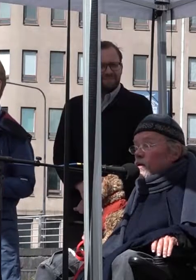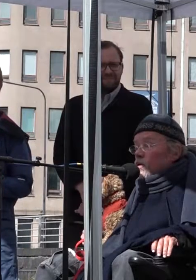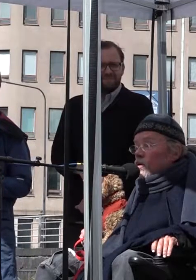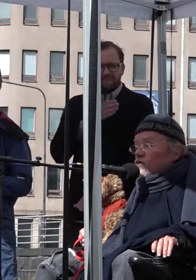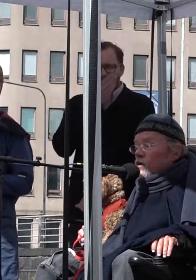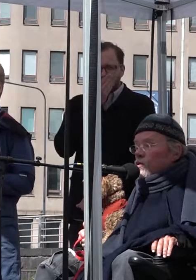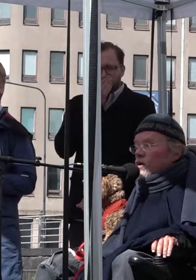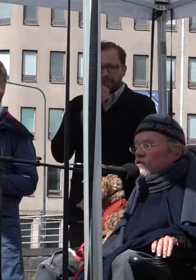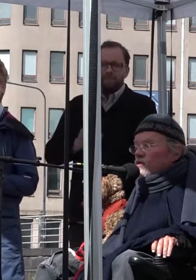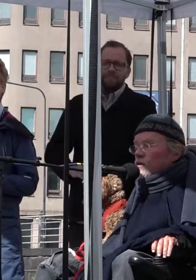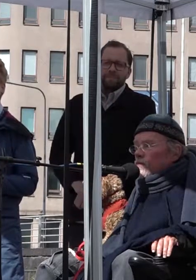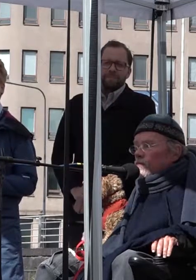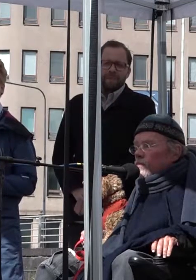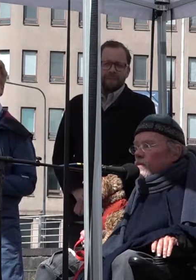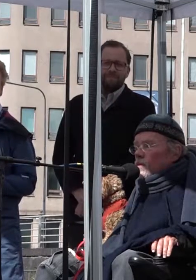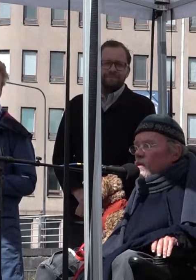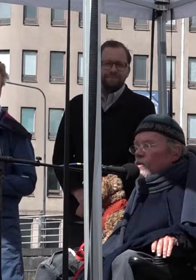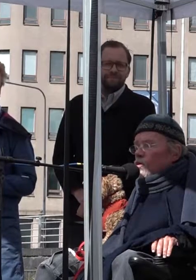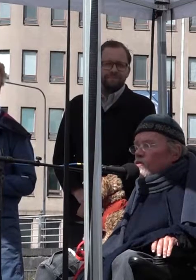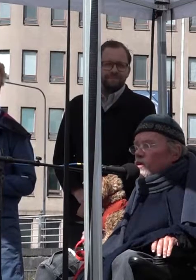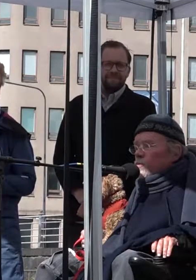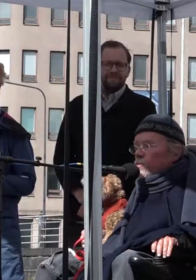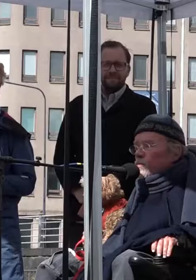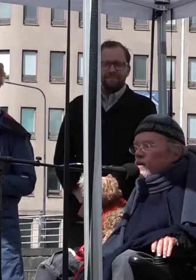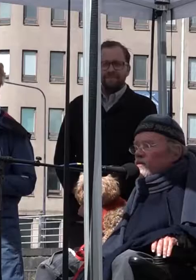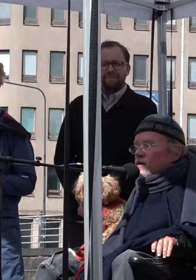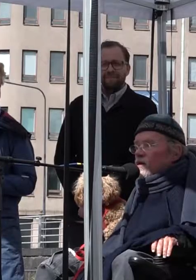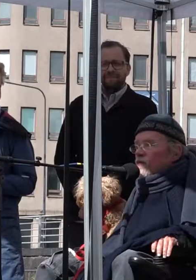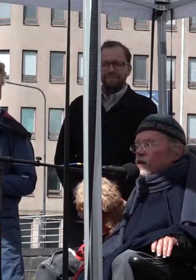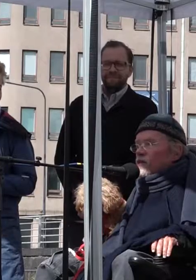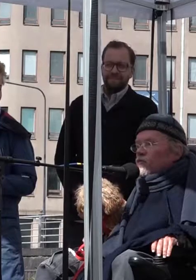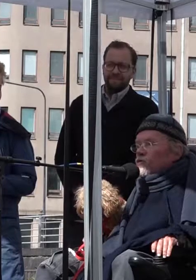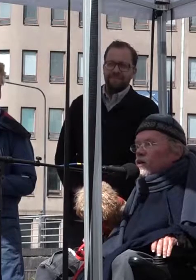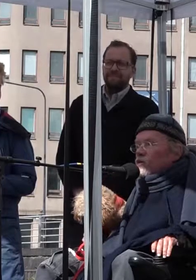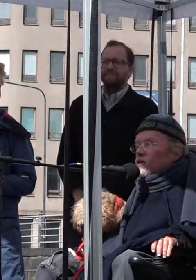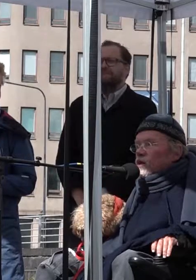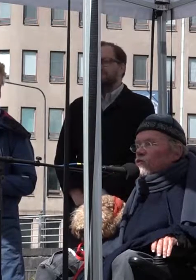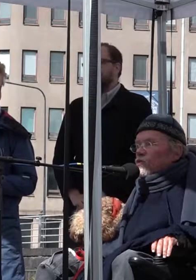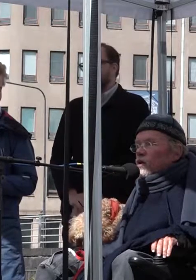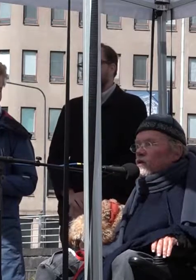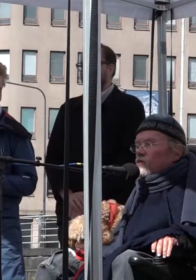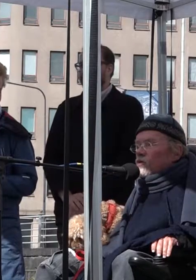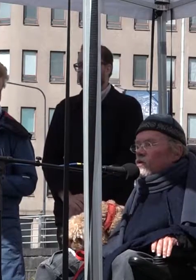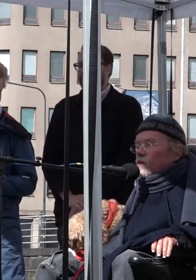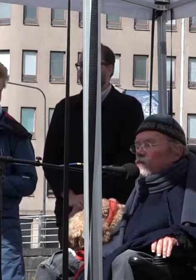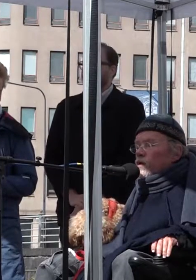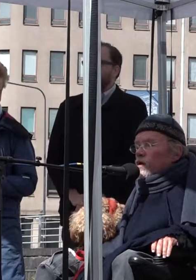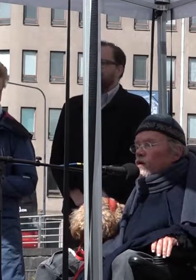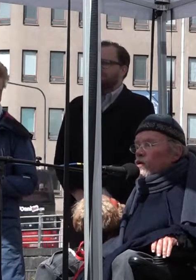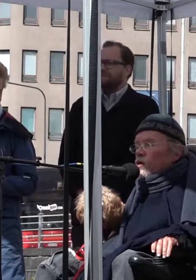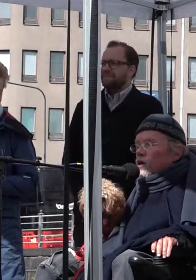että ollaan saatu aikaiseksi ja mä toivoisin, että puhemies välittäisi myös kiitokset eduskunnalle, koska se